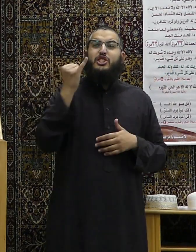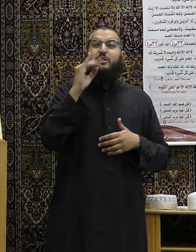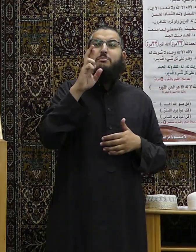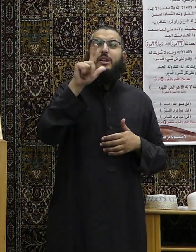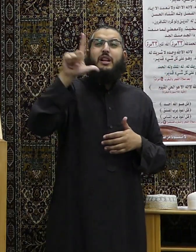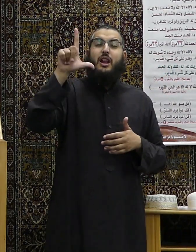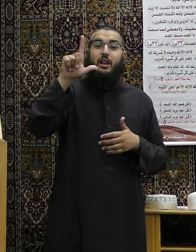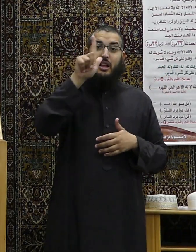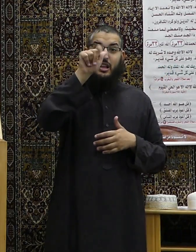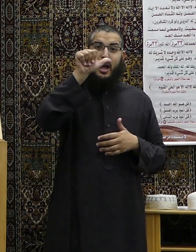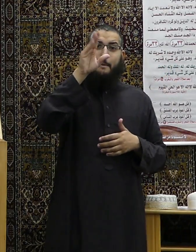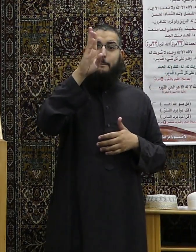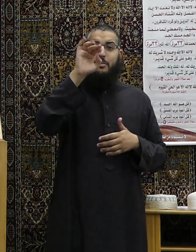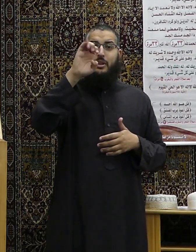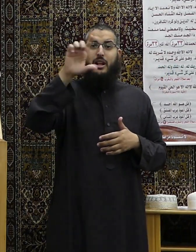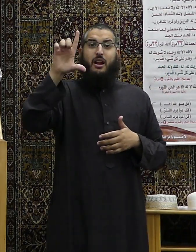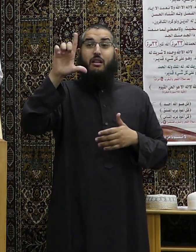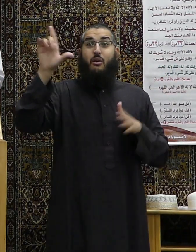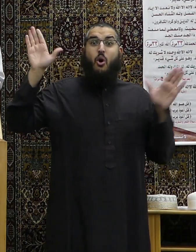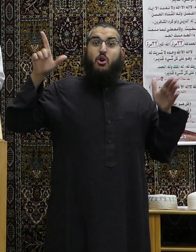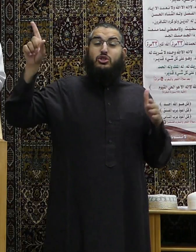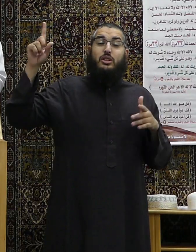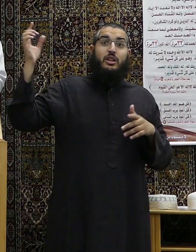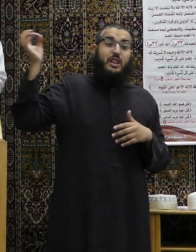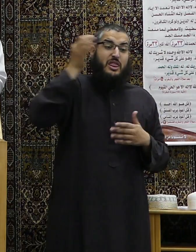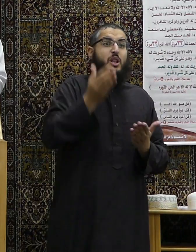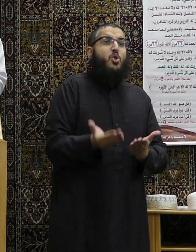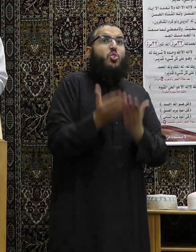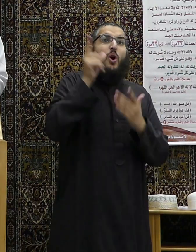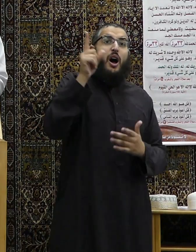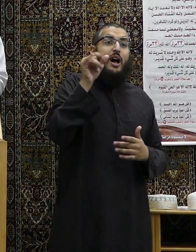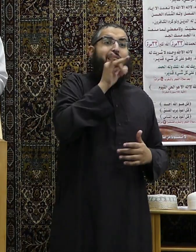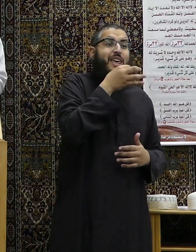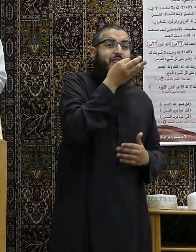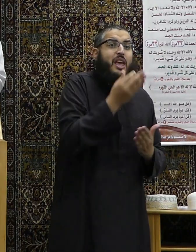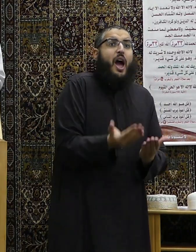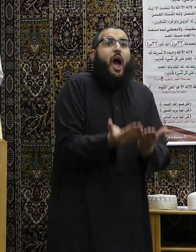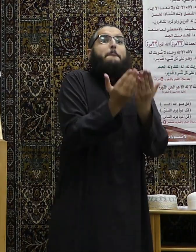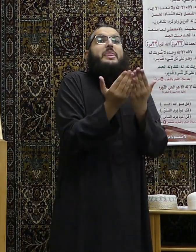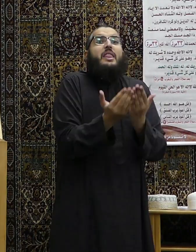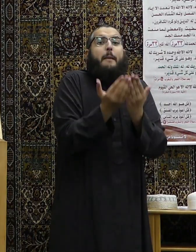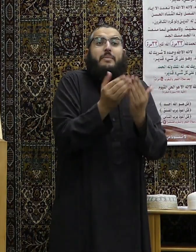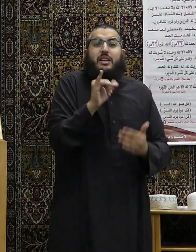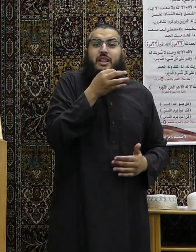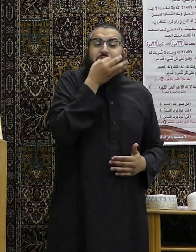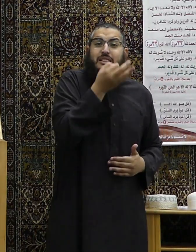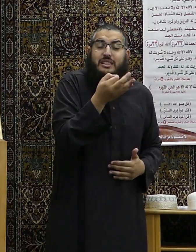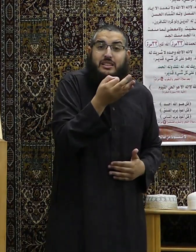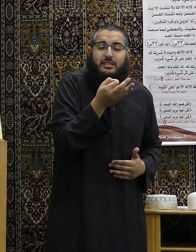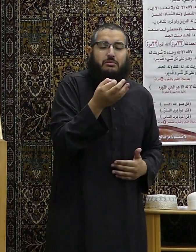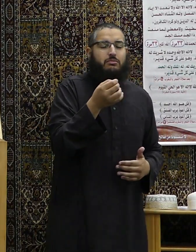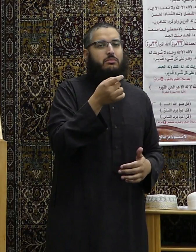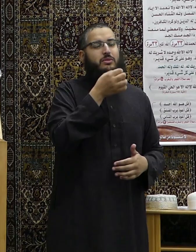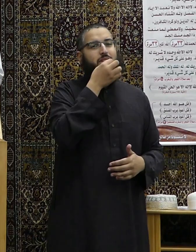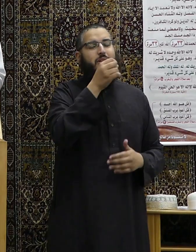alayhi salam, l'ange Gabriel. Et qui dit Amin? Le prophète sallallahu alayhi wa sallam dit Amin. Vous